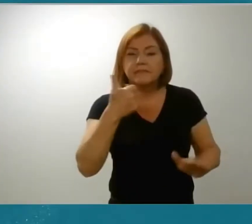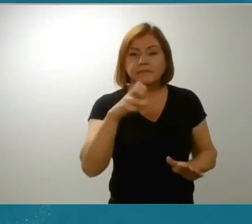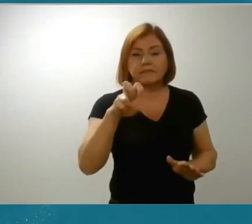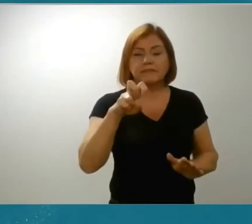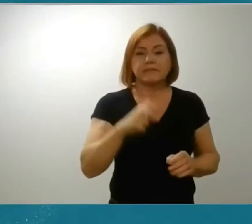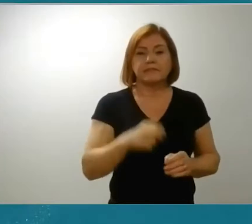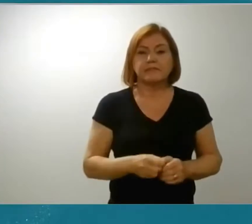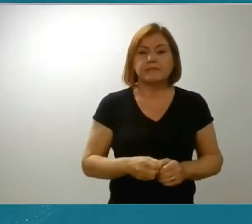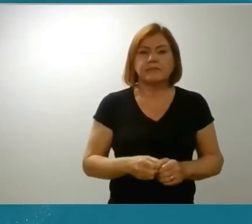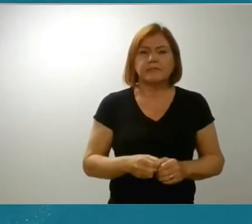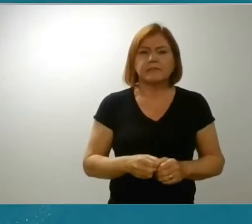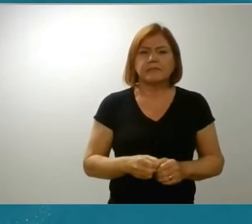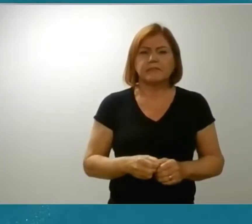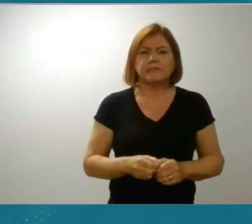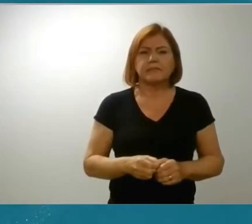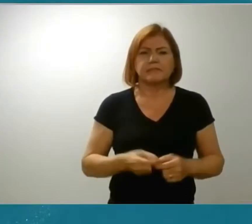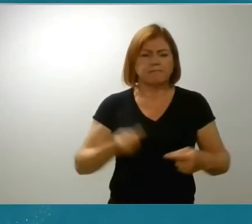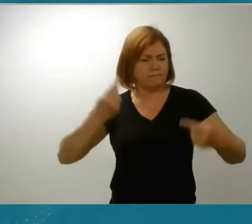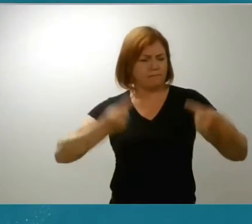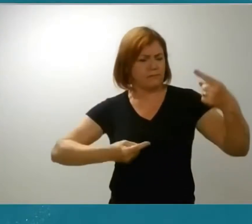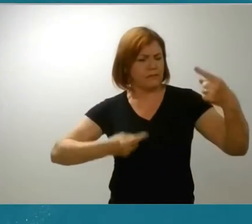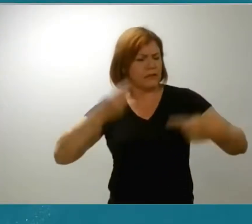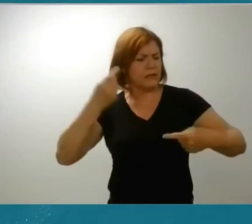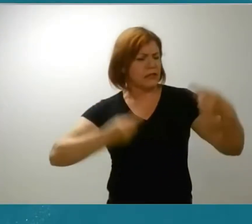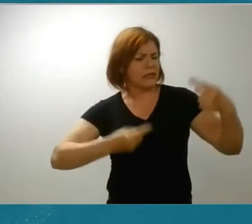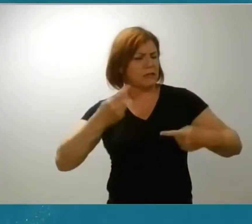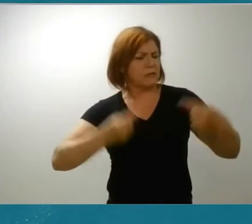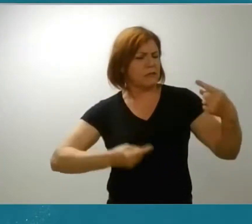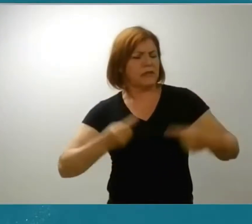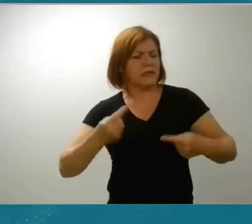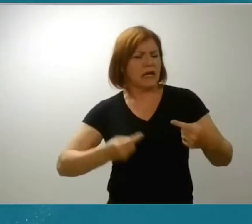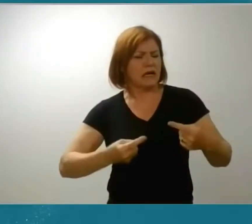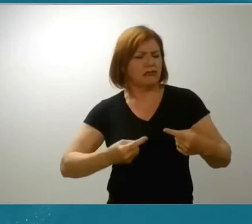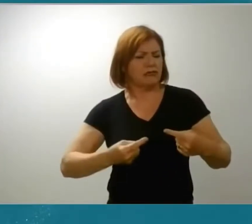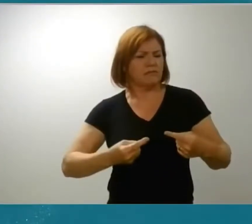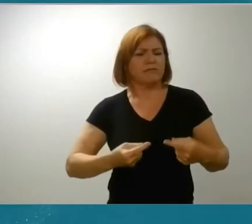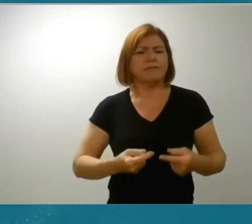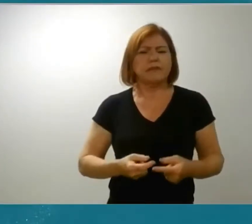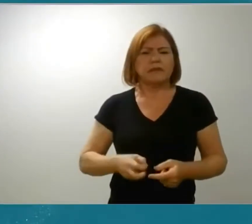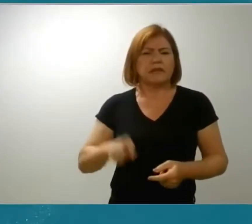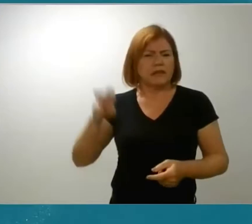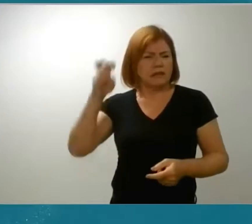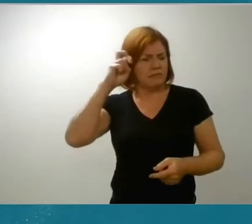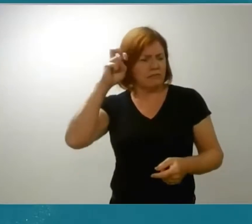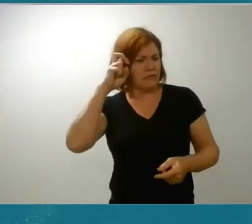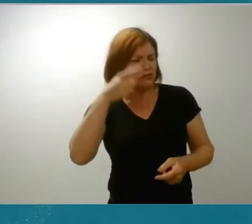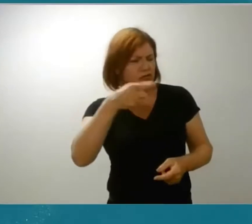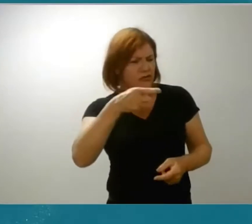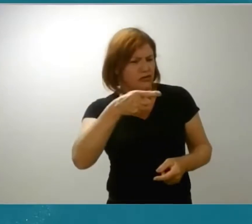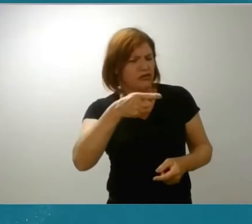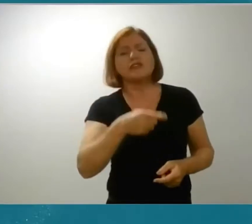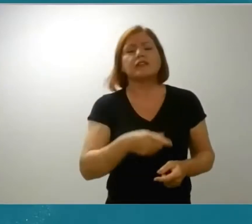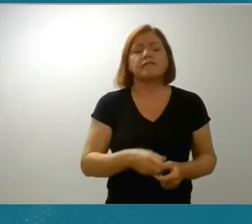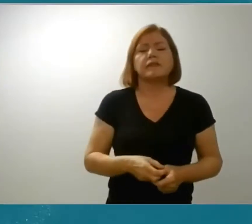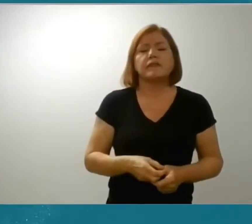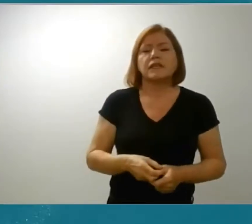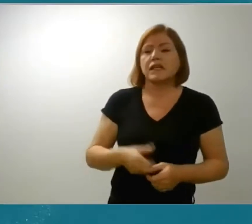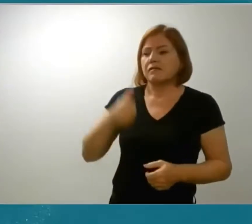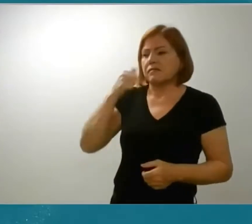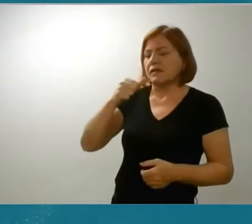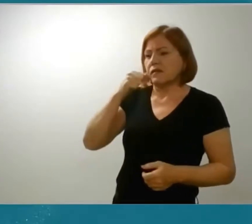inimizade entre ti e a mulher, entre a tua descendência da serpente, certo? A